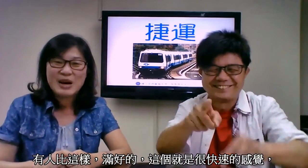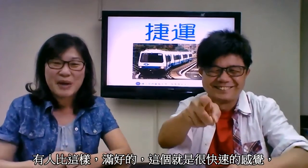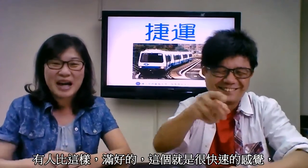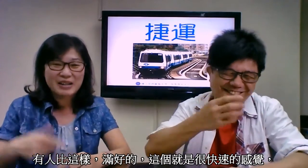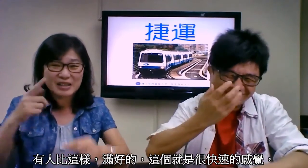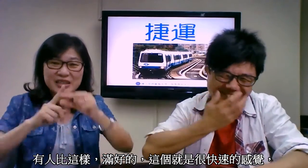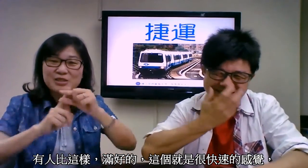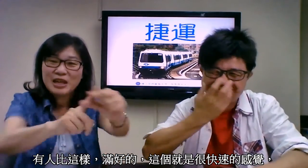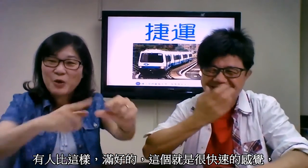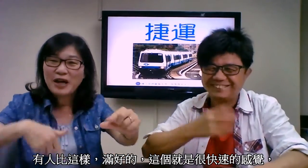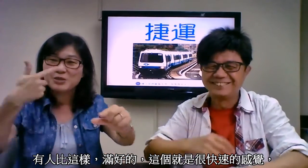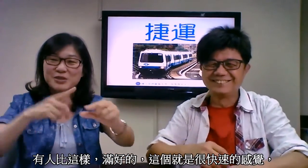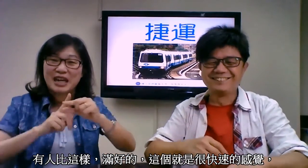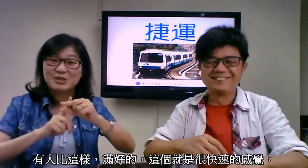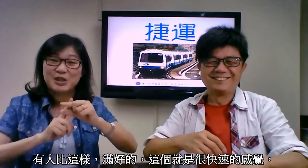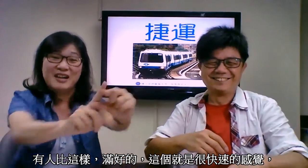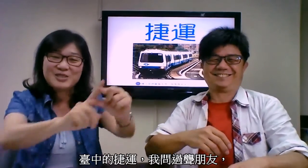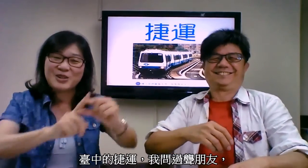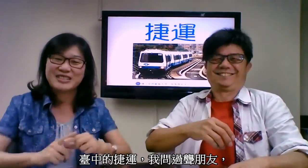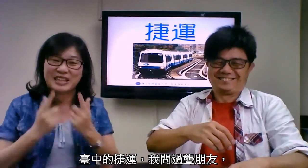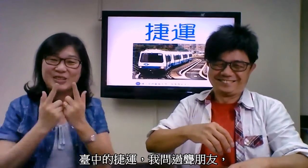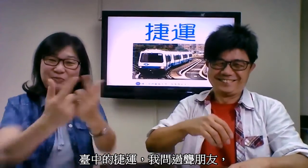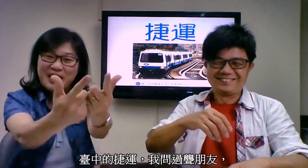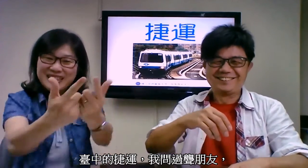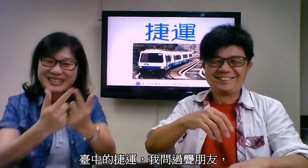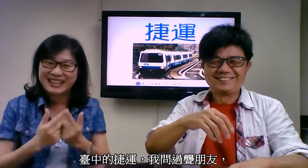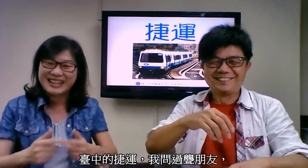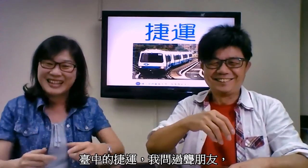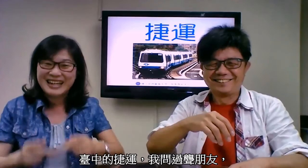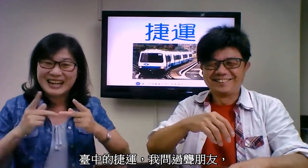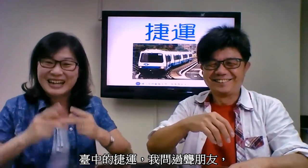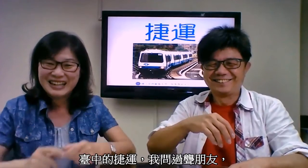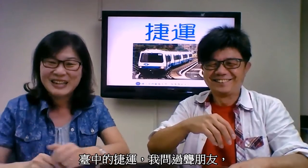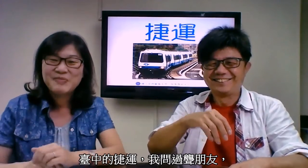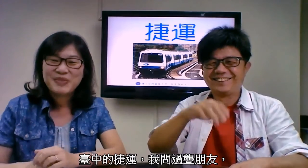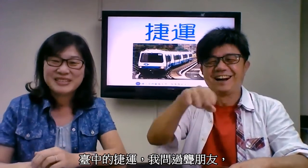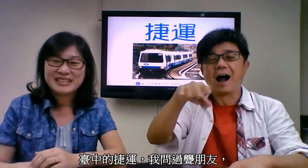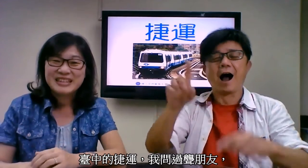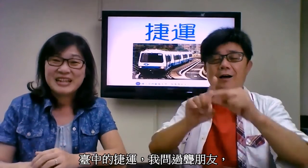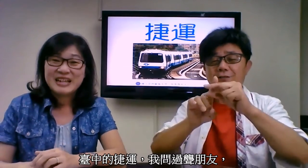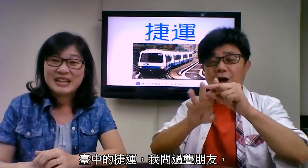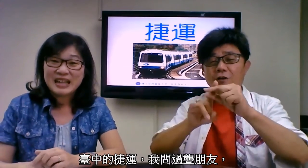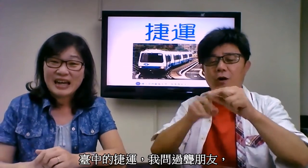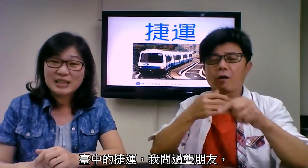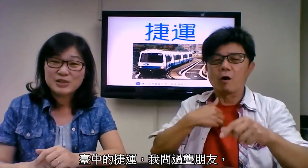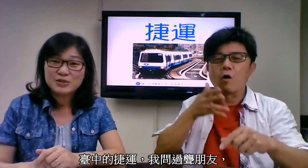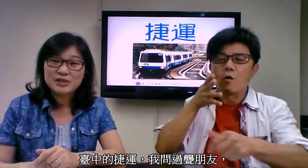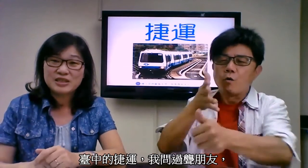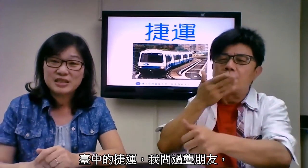蛮好的，这个就是很快速的感觉。然后中捷那就北捷，是台中的捷运